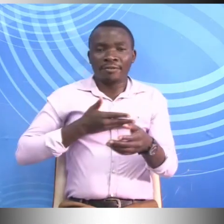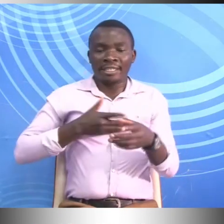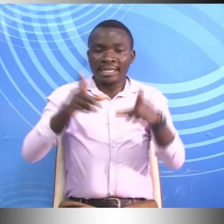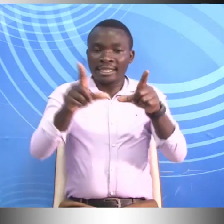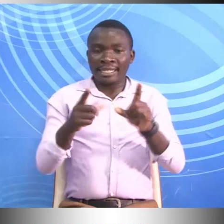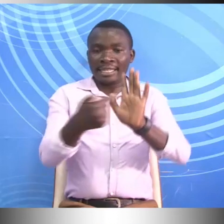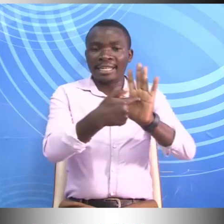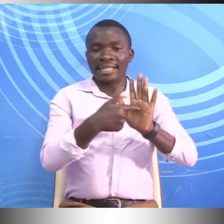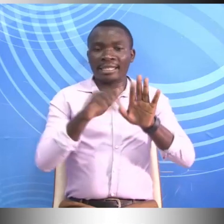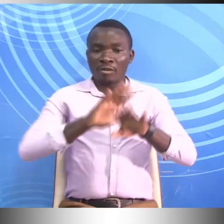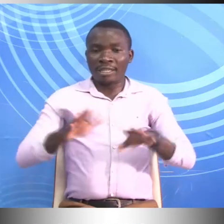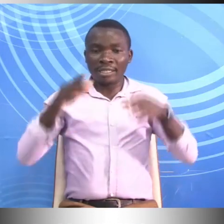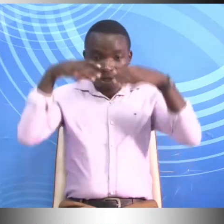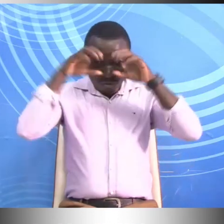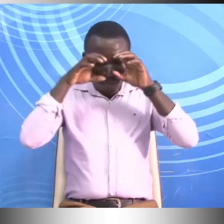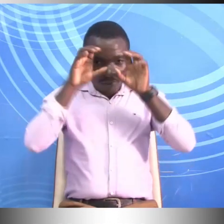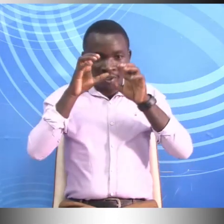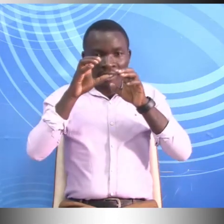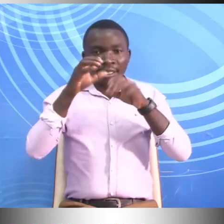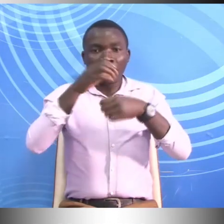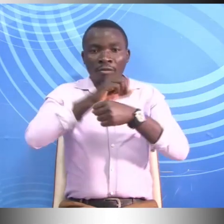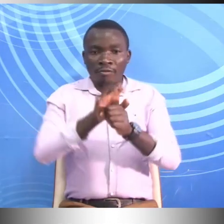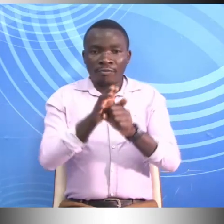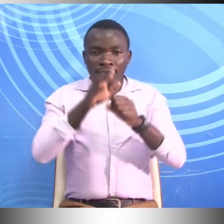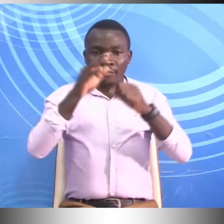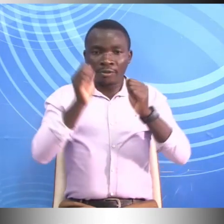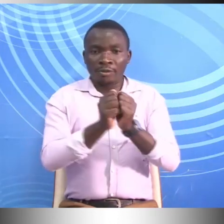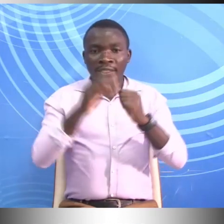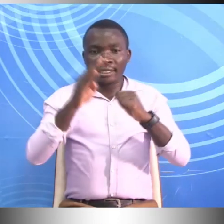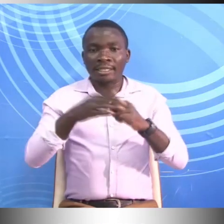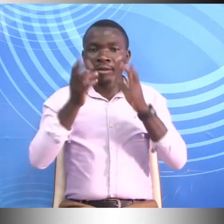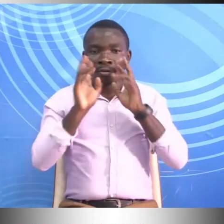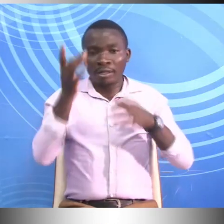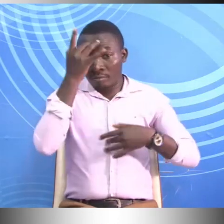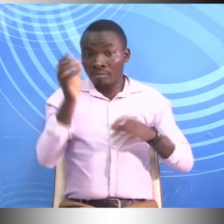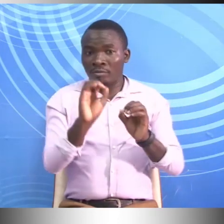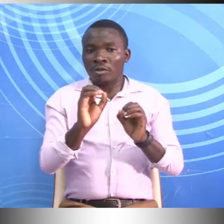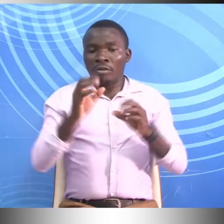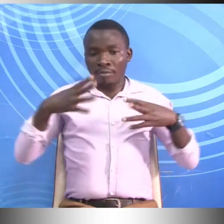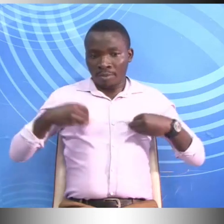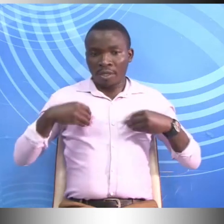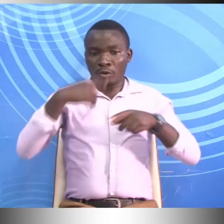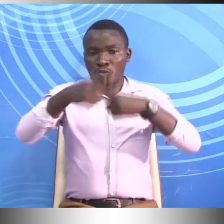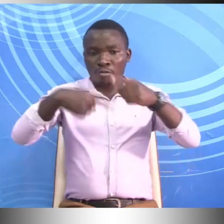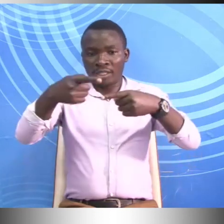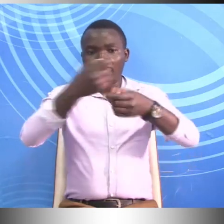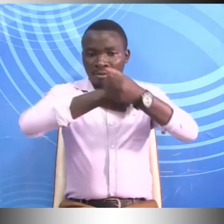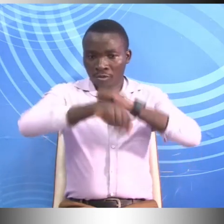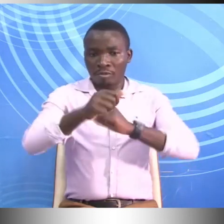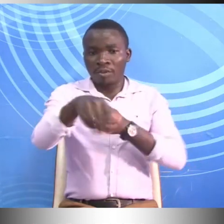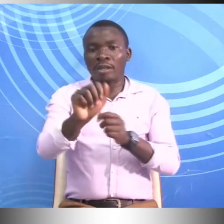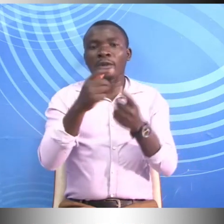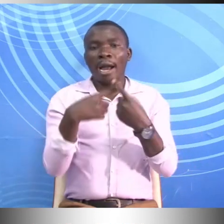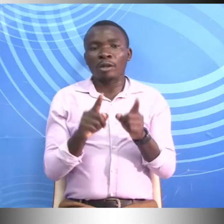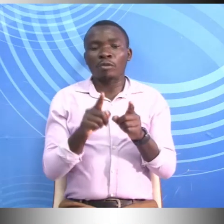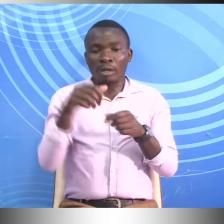cya COVID-19 bagasanga bataranduye, abo nabo bemerewe gukomeza ibikorwa byabo, ariko